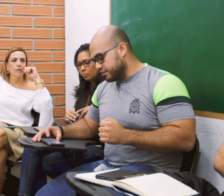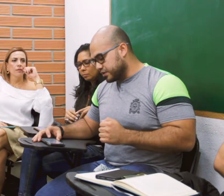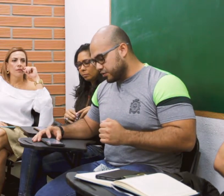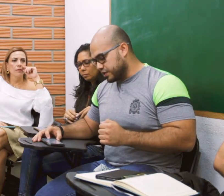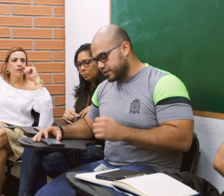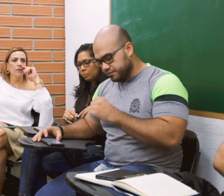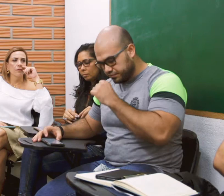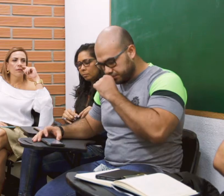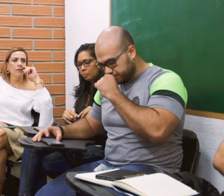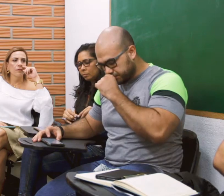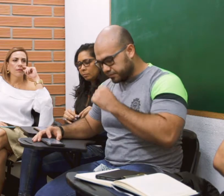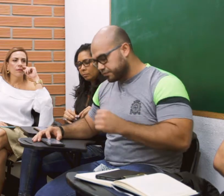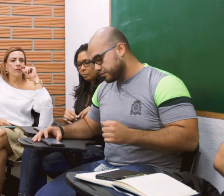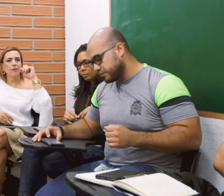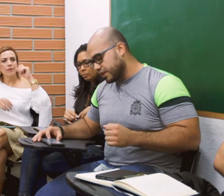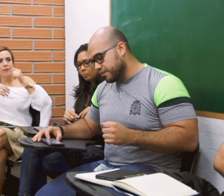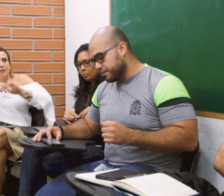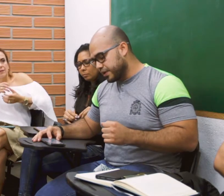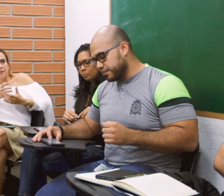estas dimensiones